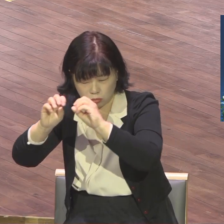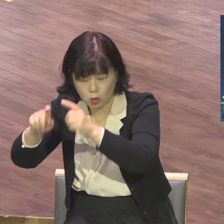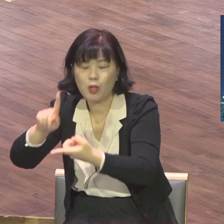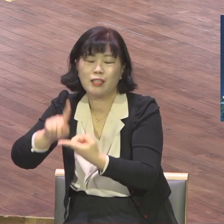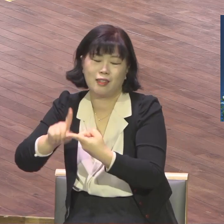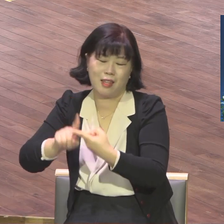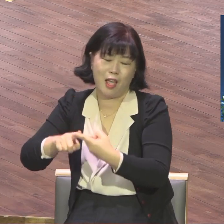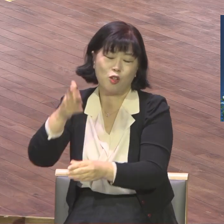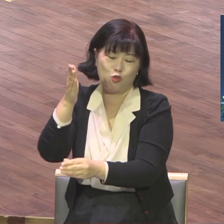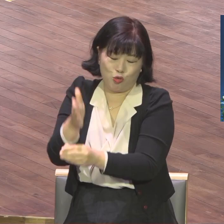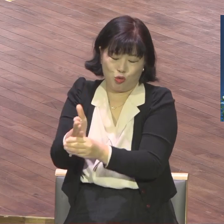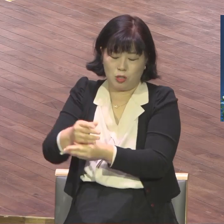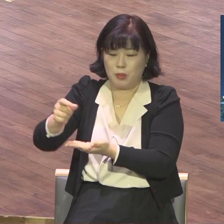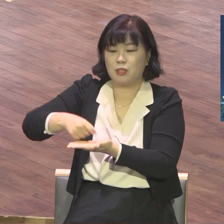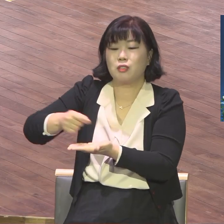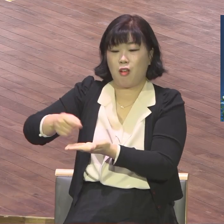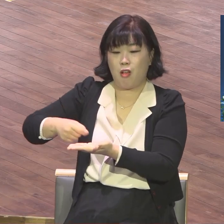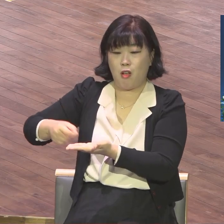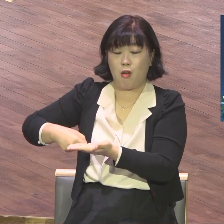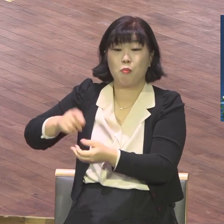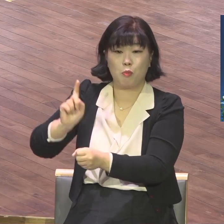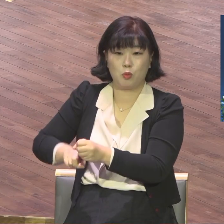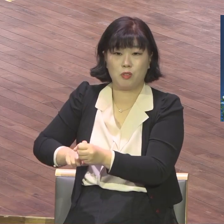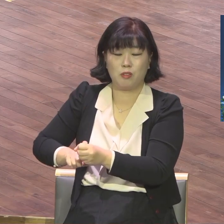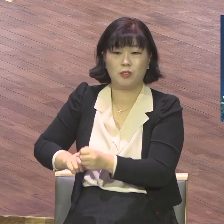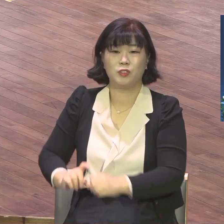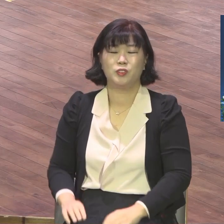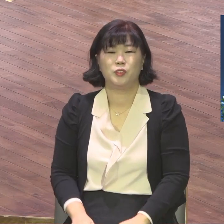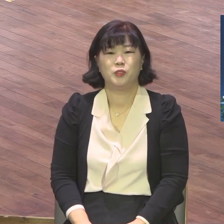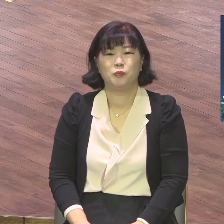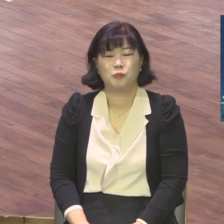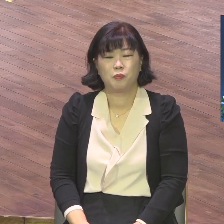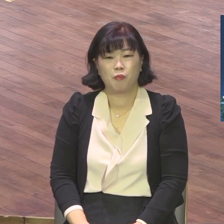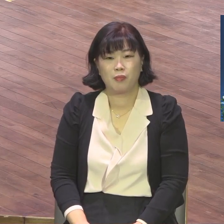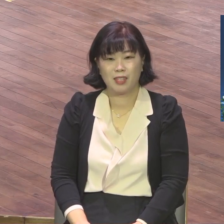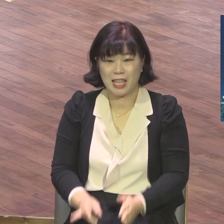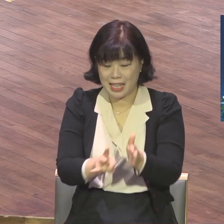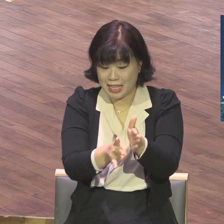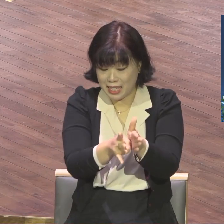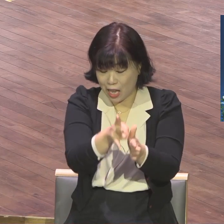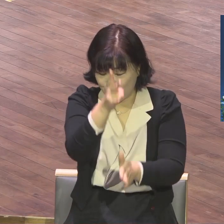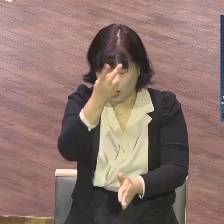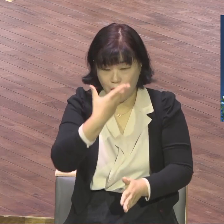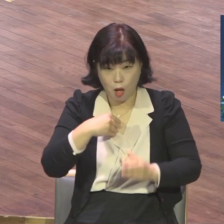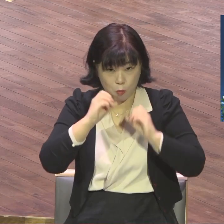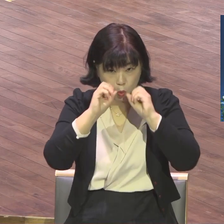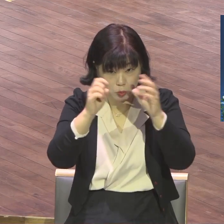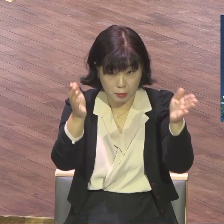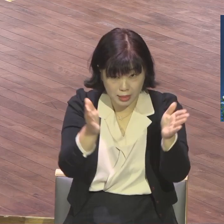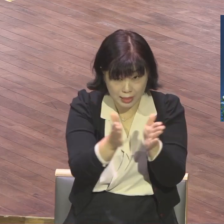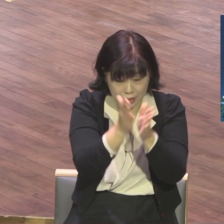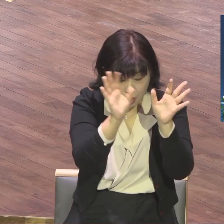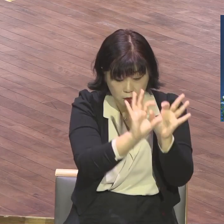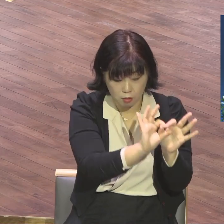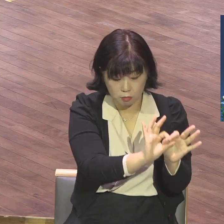합니다. 예루살렘에서 시작된 이 복음 전파, 이것이 당시 세계 중심지인